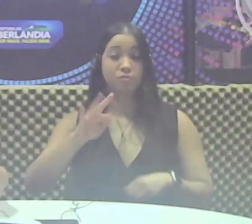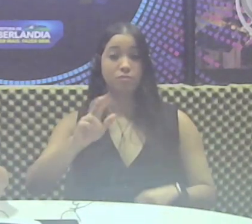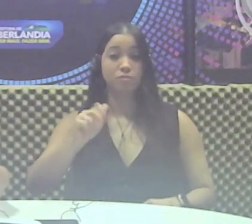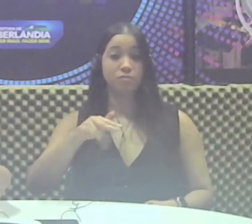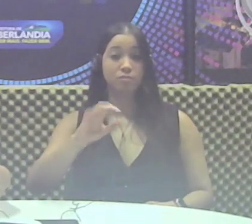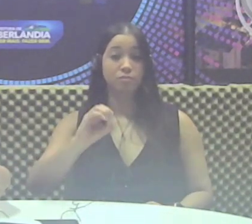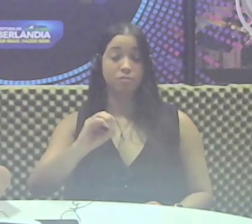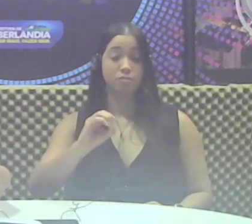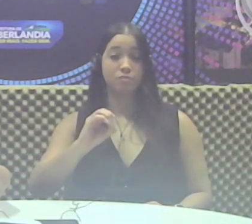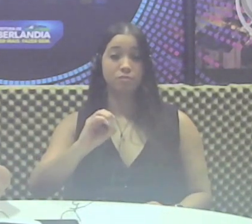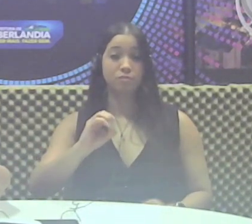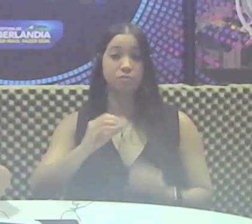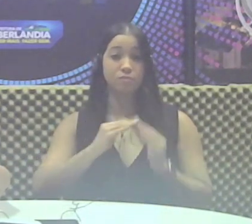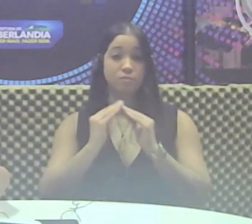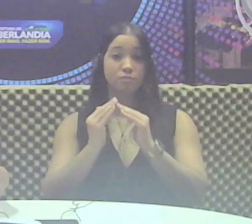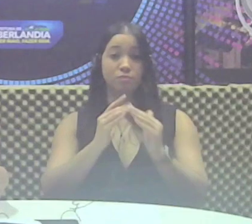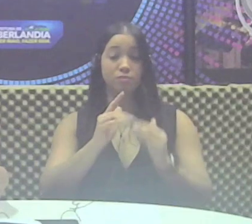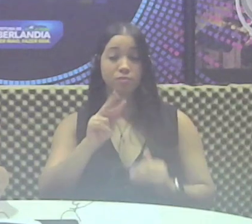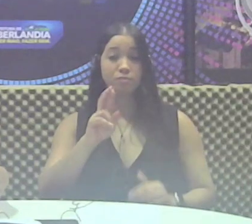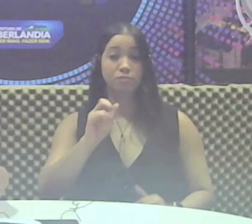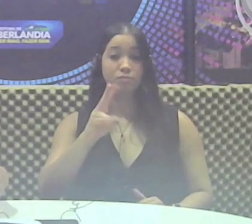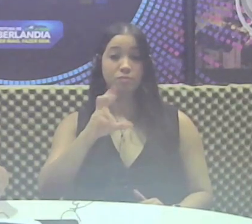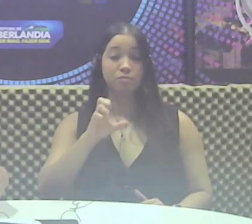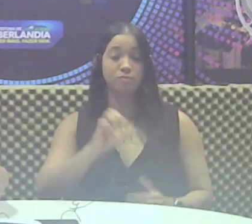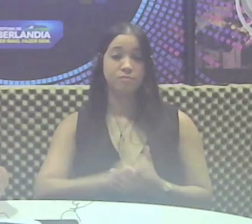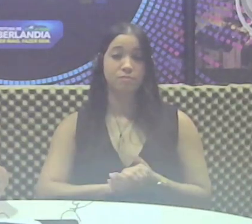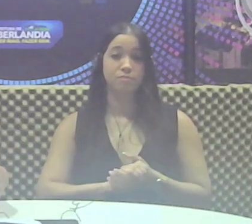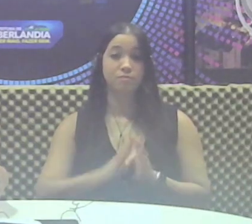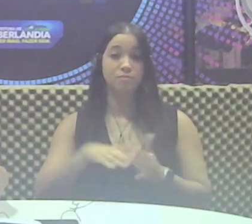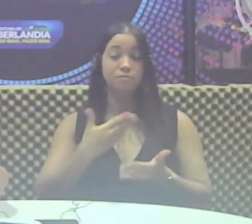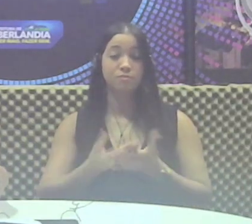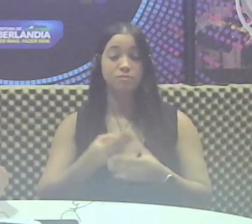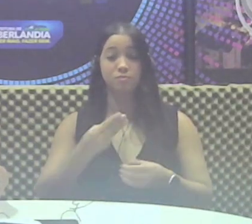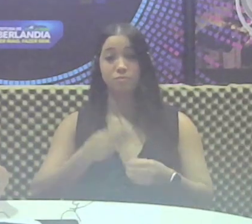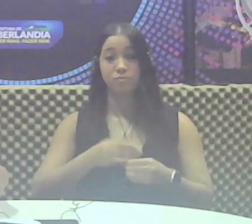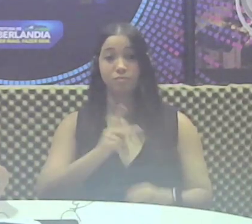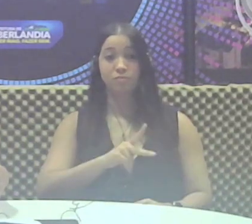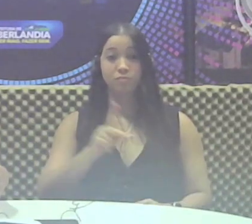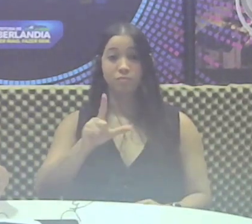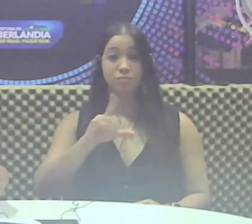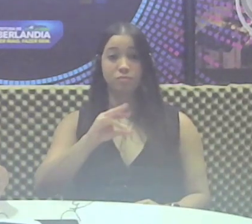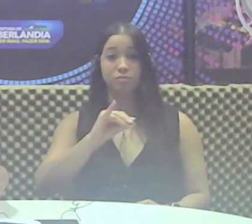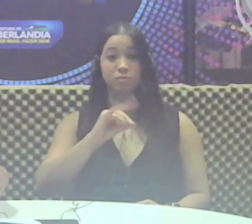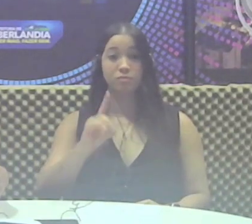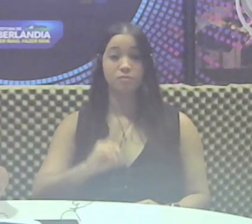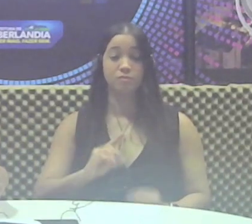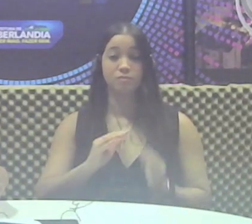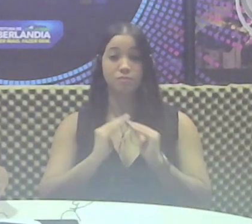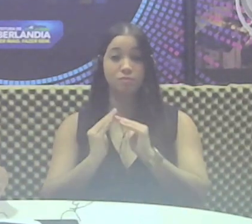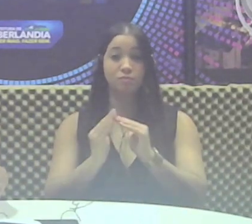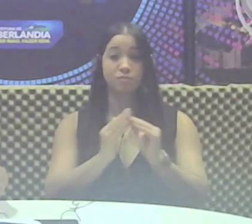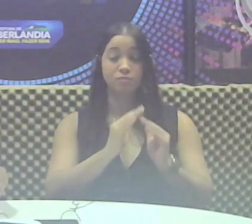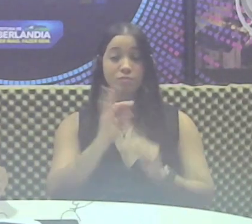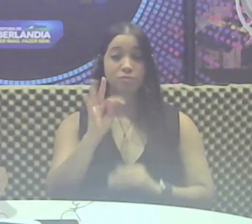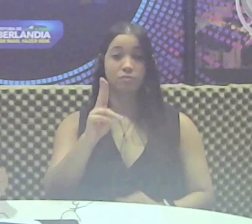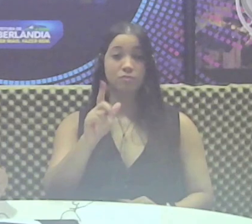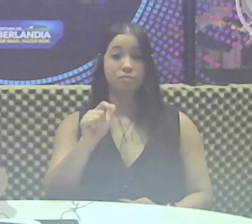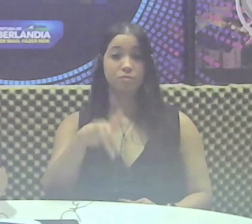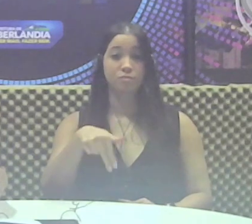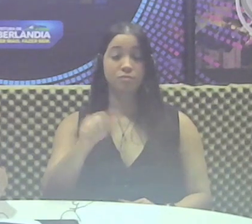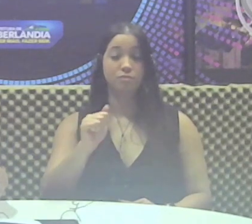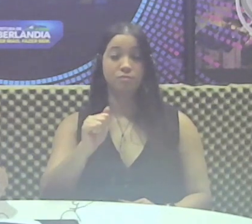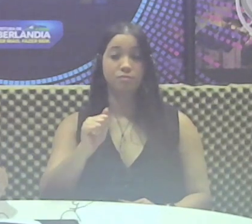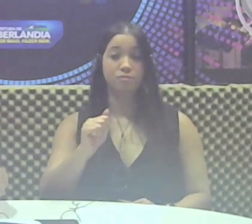Freitas Azevedo, no bairro Granville. Escola Municipal Professor Luiz Rocha e Silva, no bairro Tubalina.